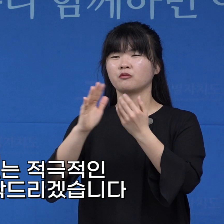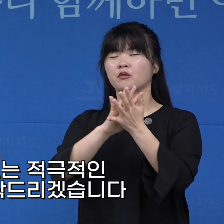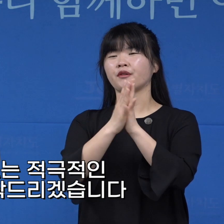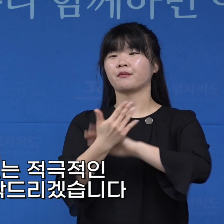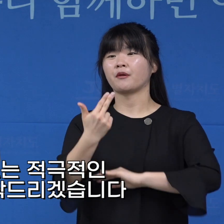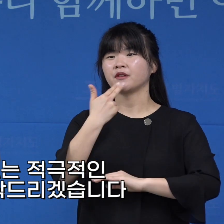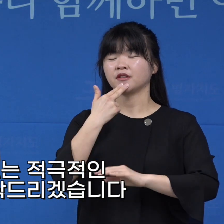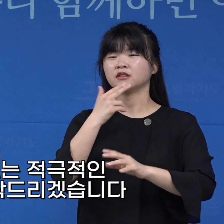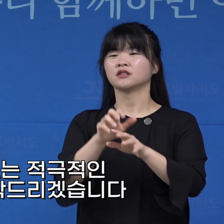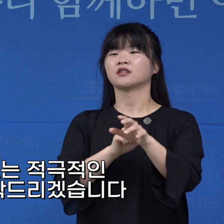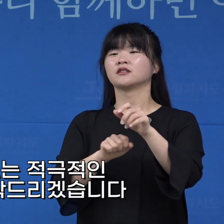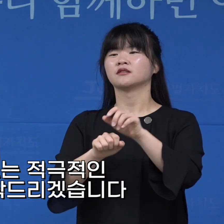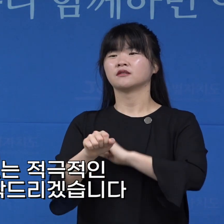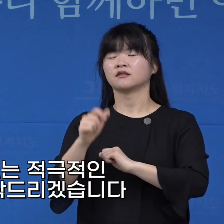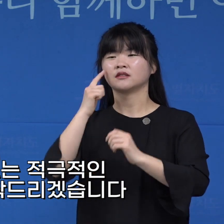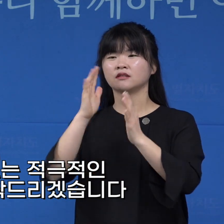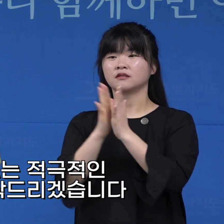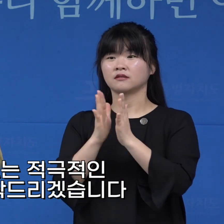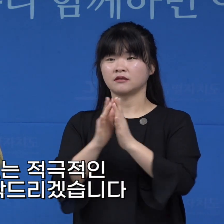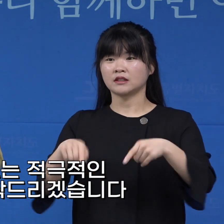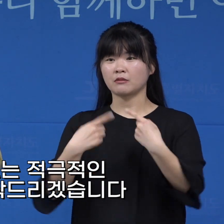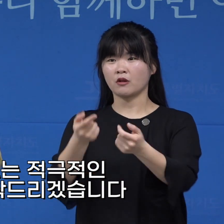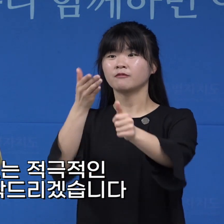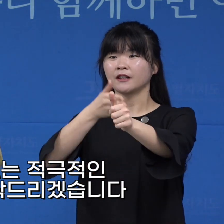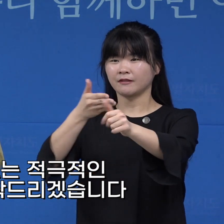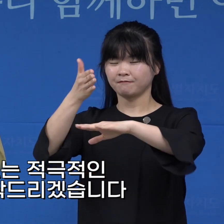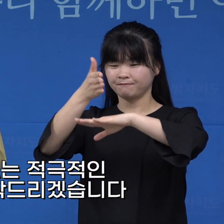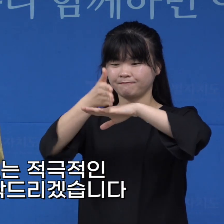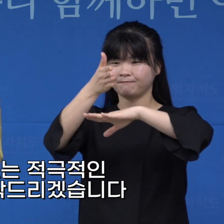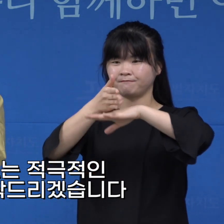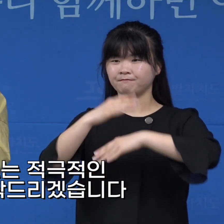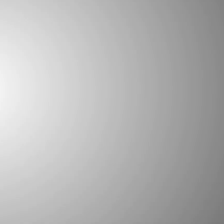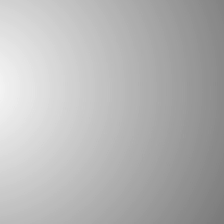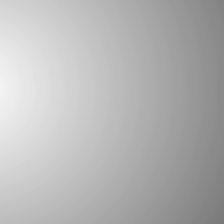적극적인 참여와 협력을 부탁드리겠습니다. 고맙습니다.